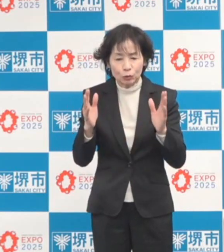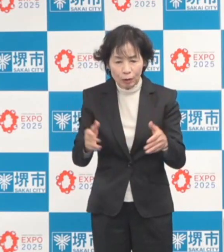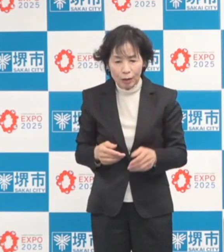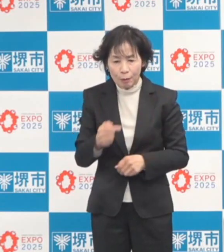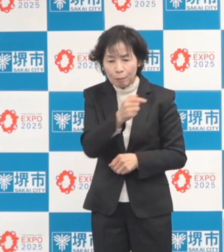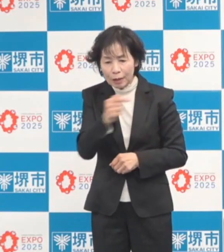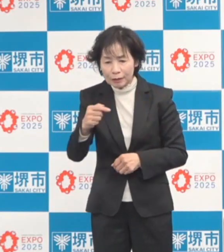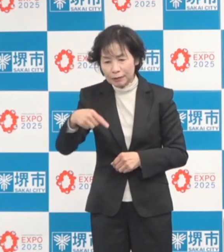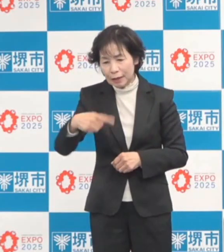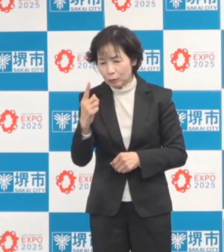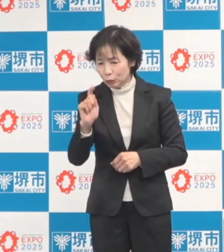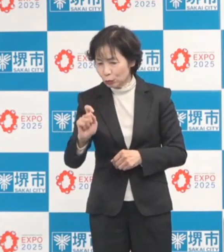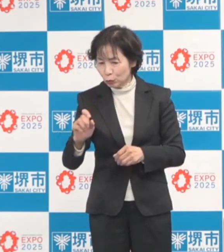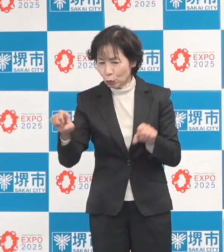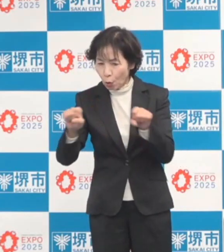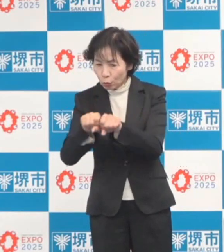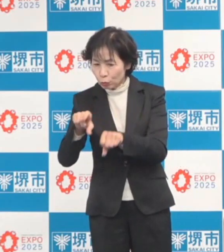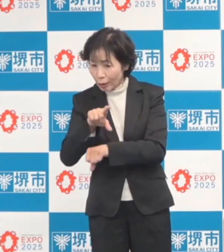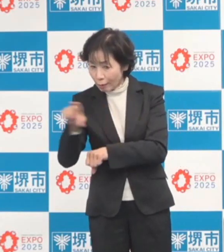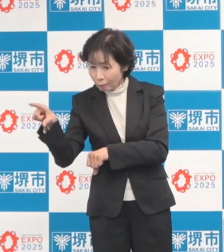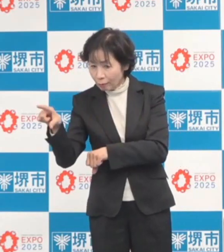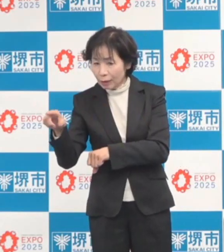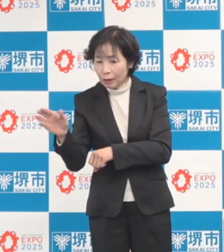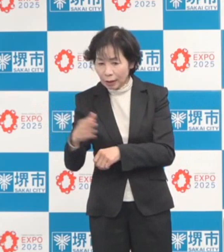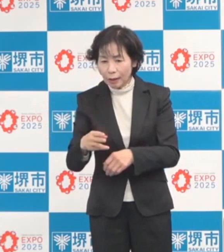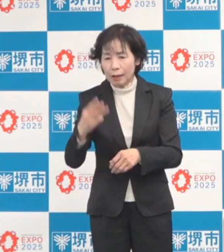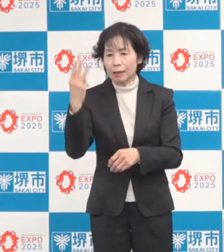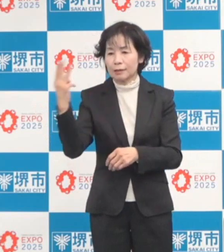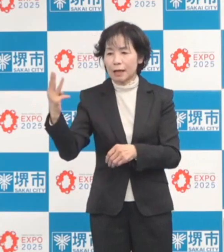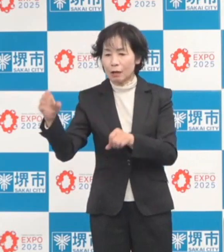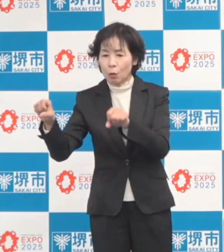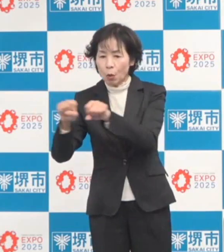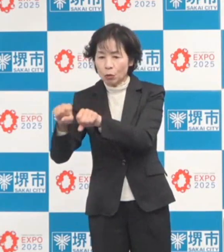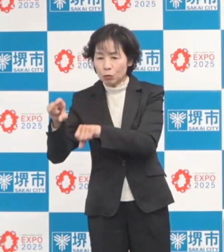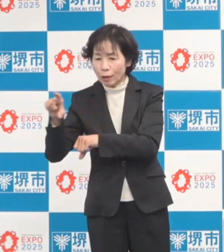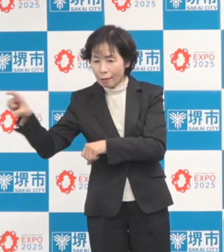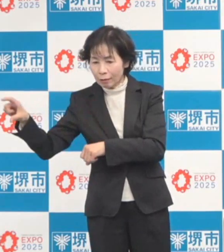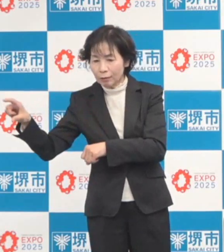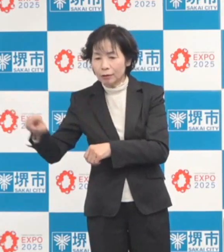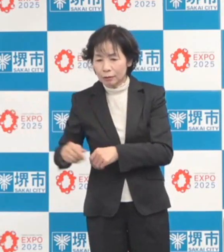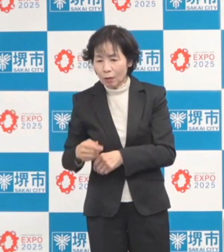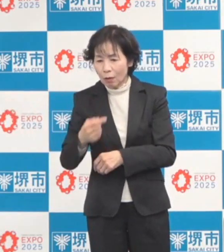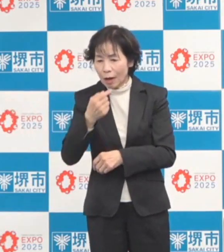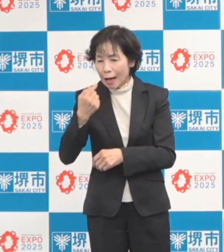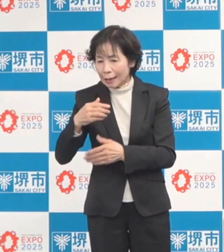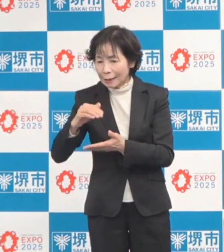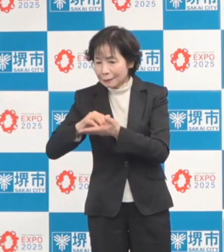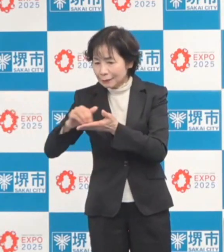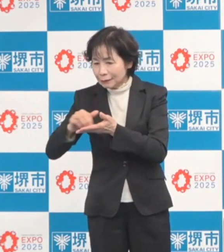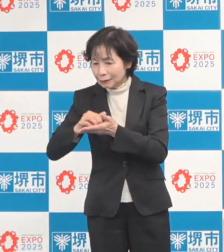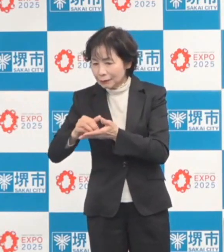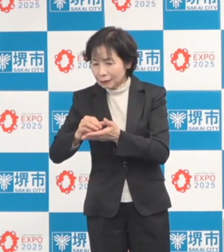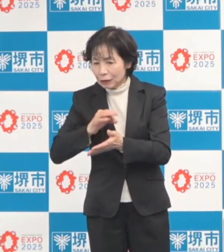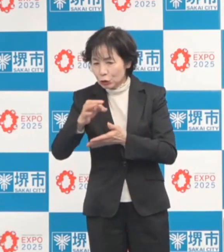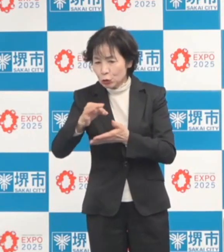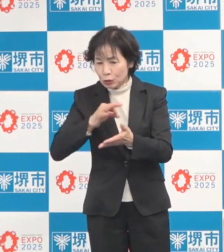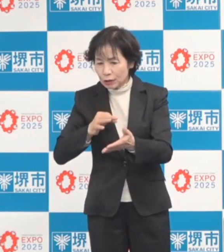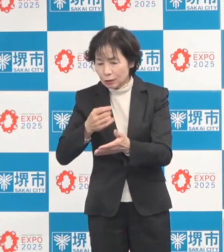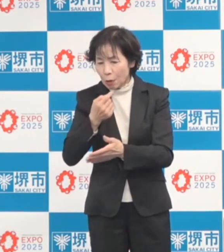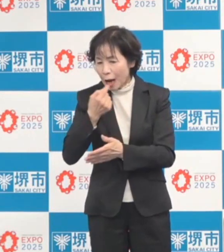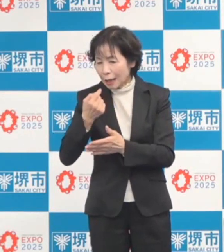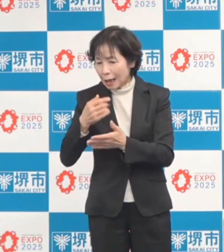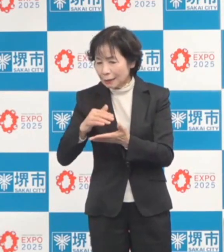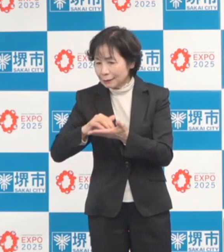110億円から3億円の赤字、収支赤字、特